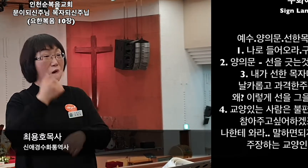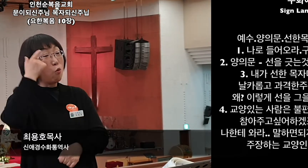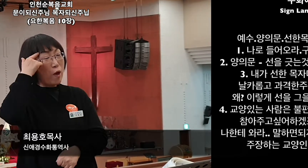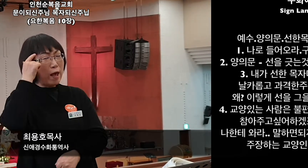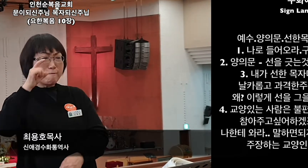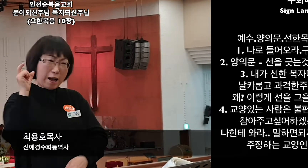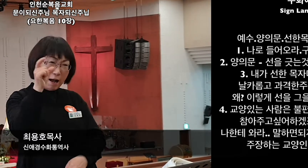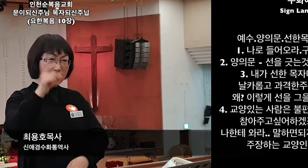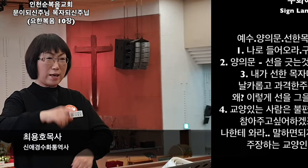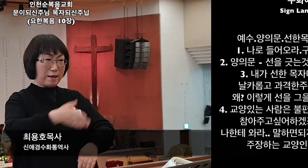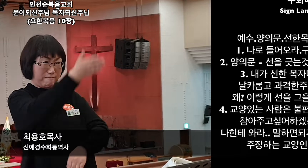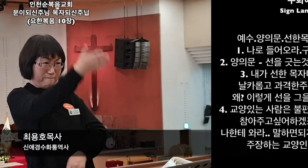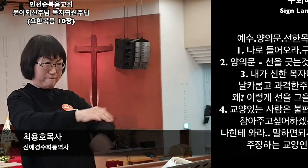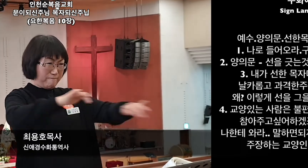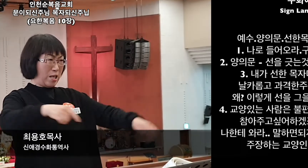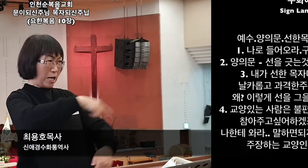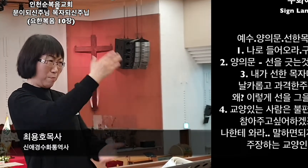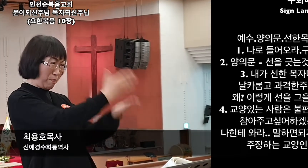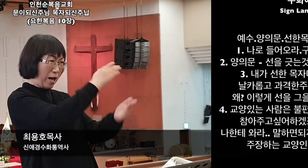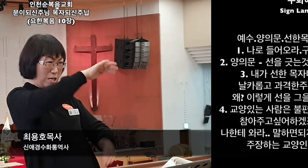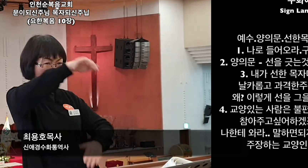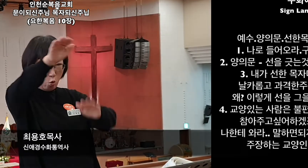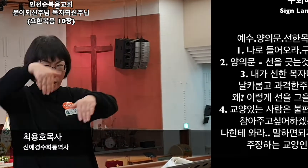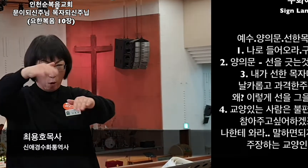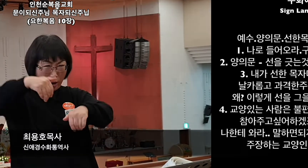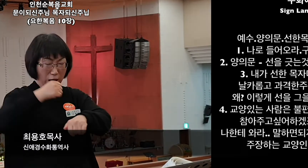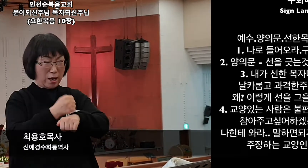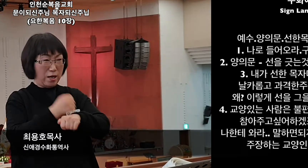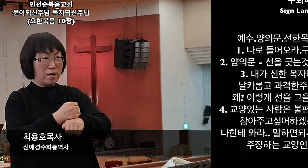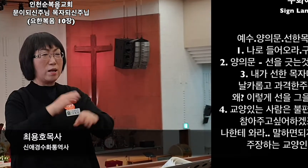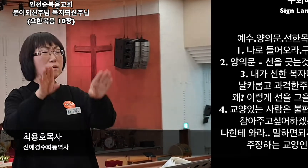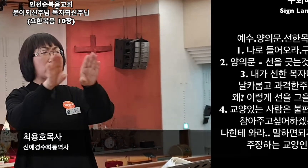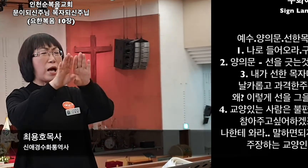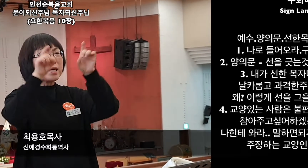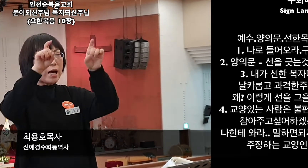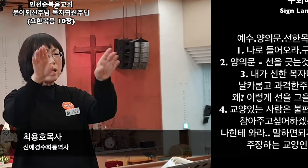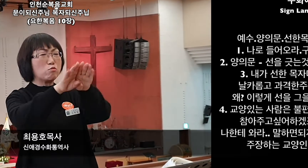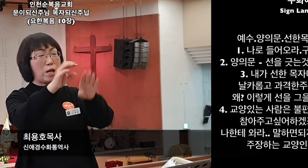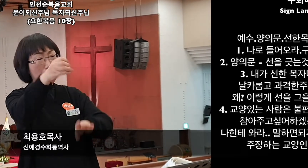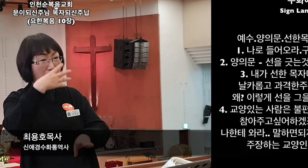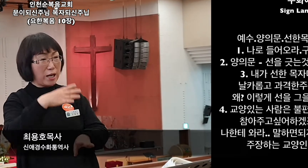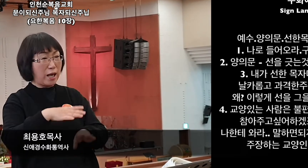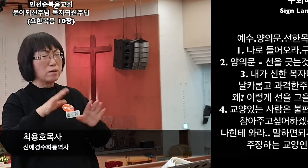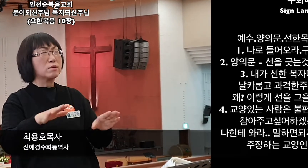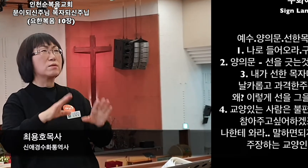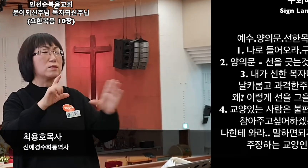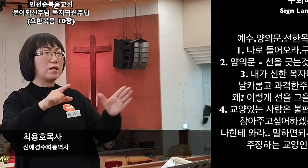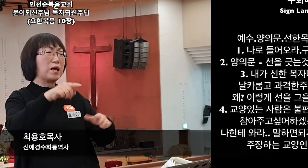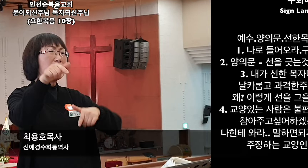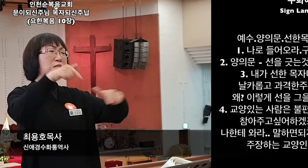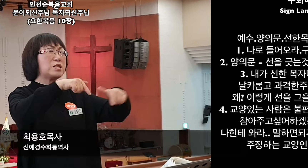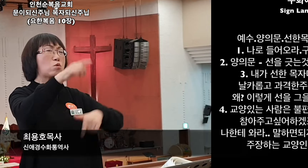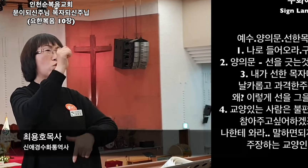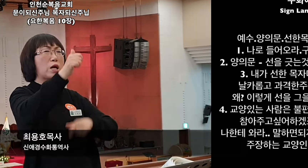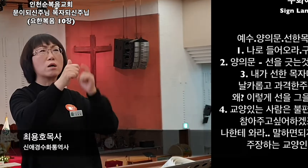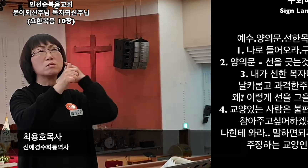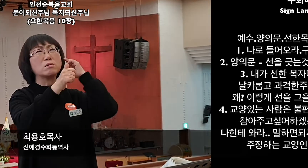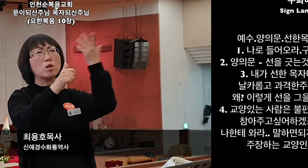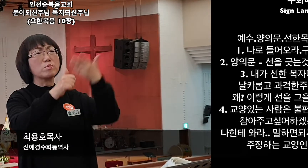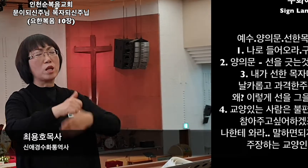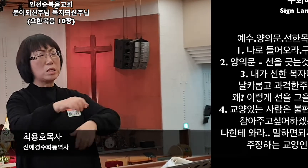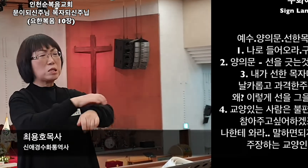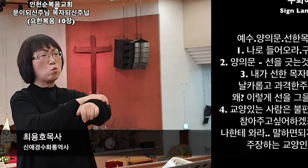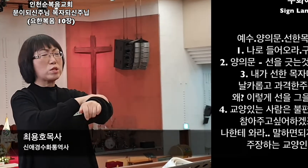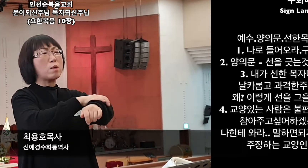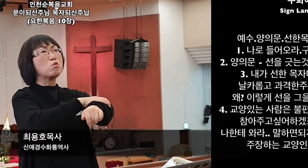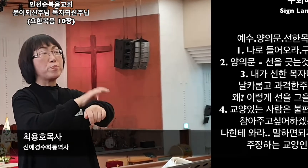그렇게 과격하게 얘기합니까? 라고 얘기하죠. 뿐만 아니라 이 이야기를 들었던 이 당시의 지도자들은 당연히 불편합니다. 그리고